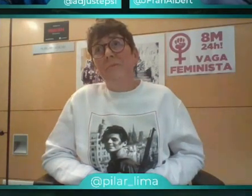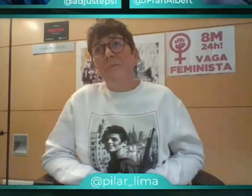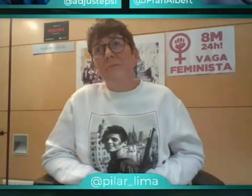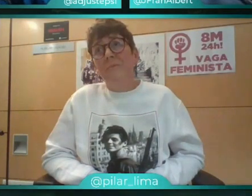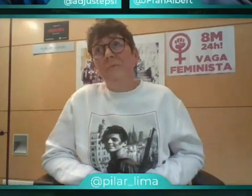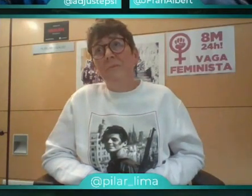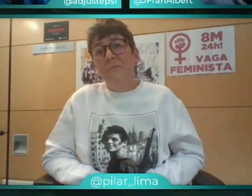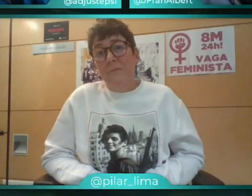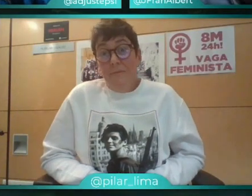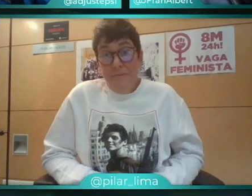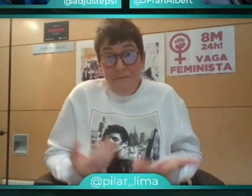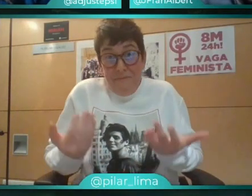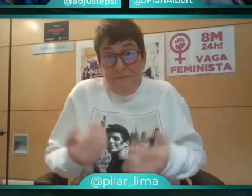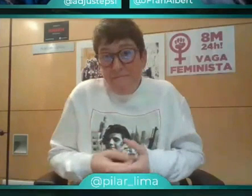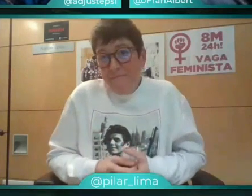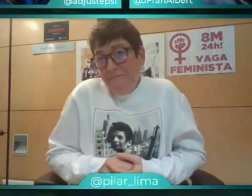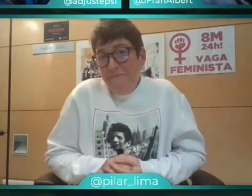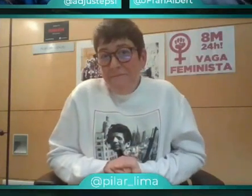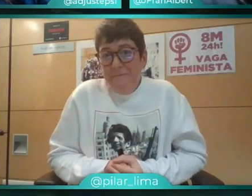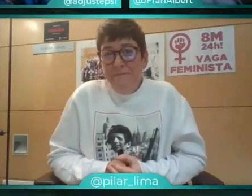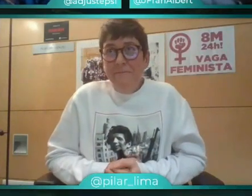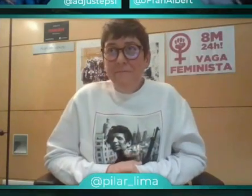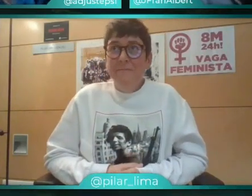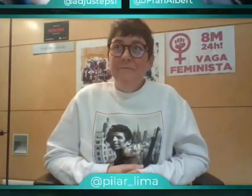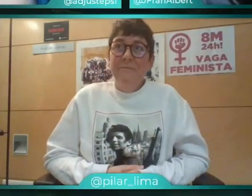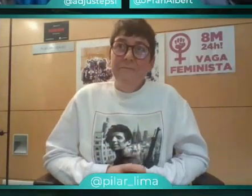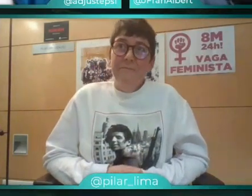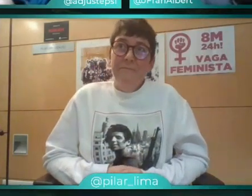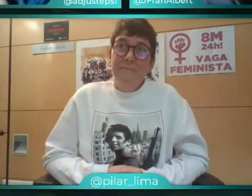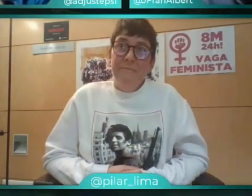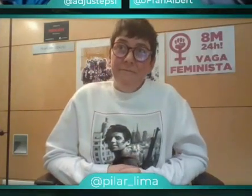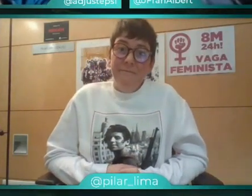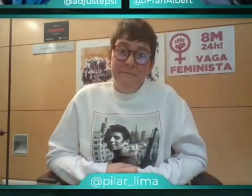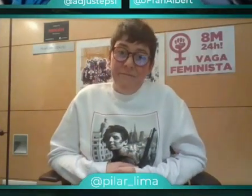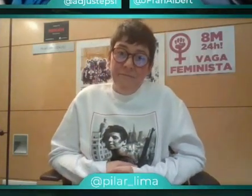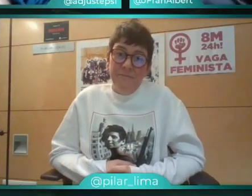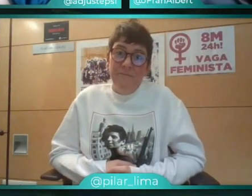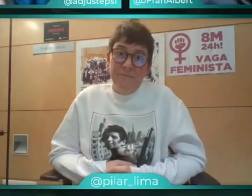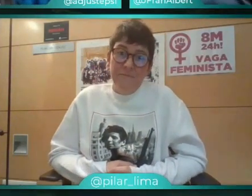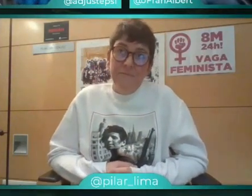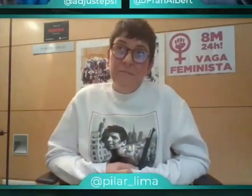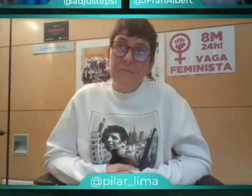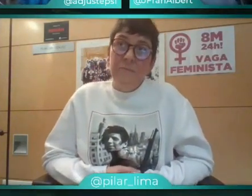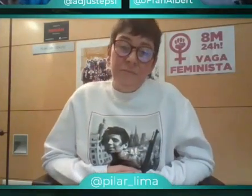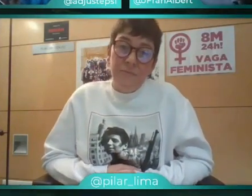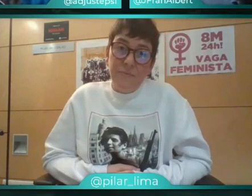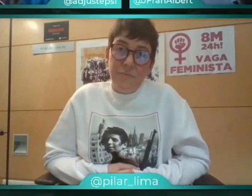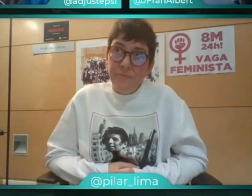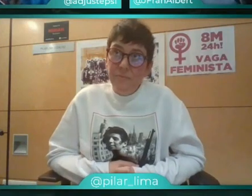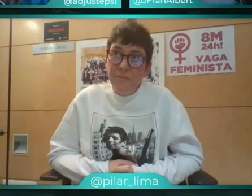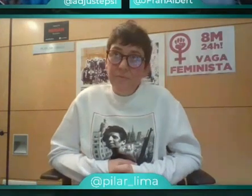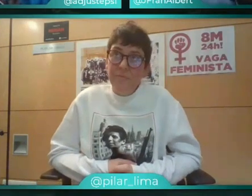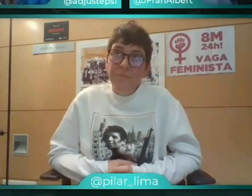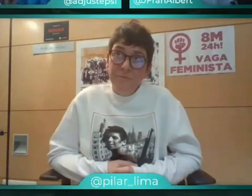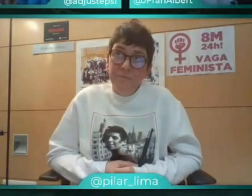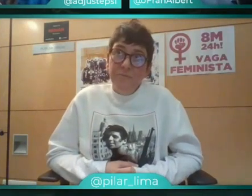y y no sé qué documental usarán para decir sino valen si hay que quitarlas O tal no o por ejemplo el caso de colau no